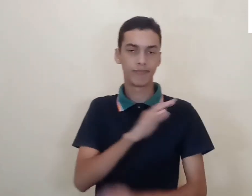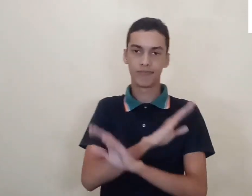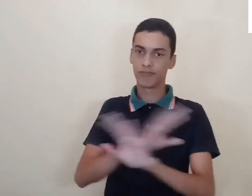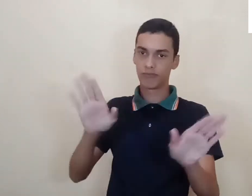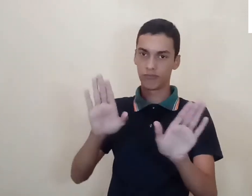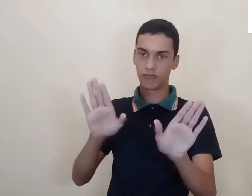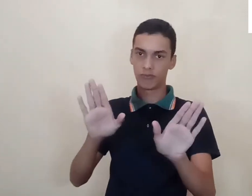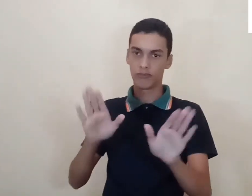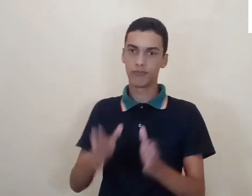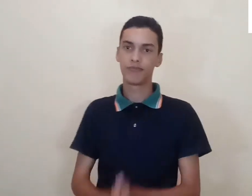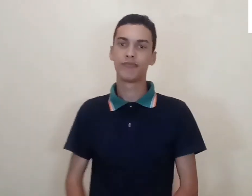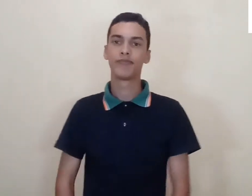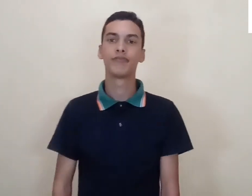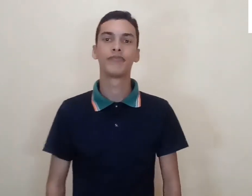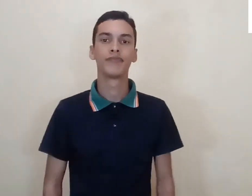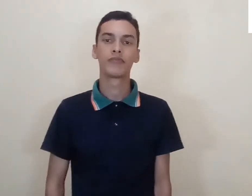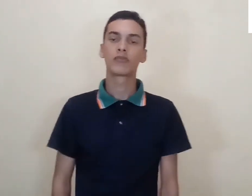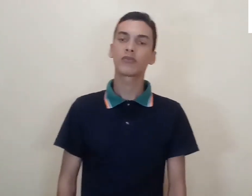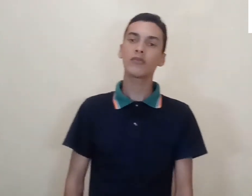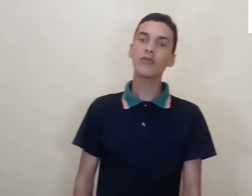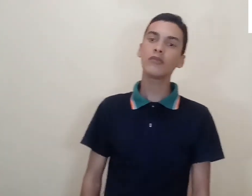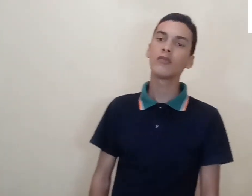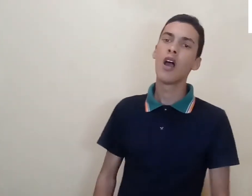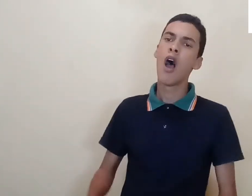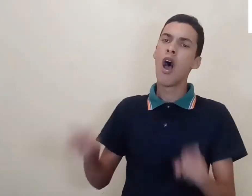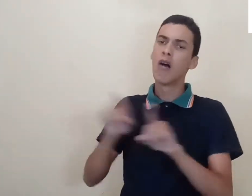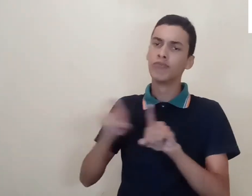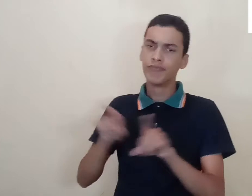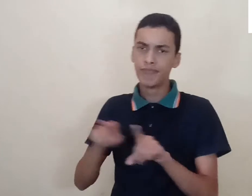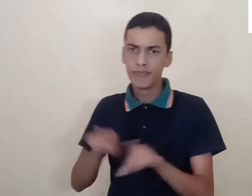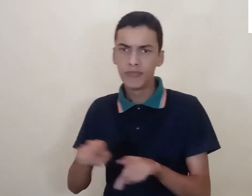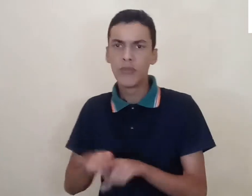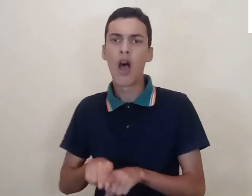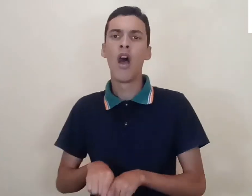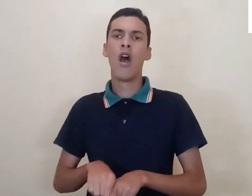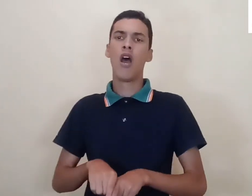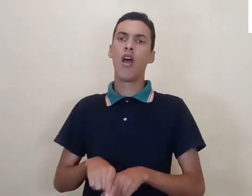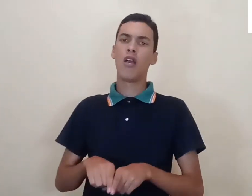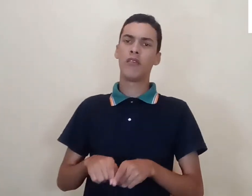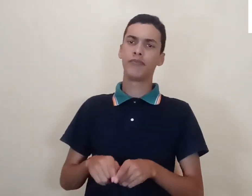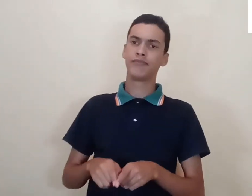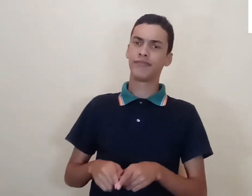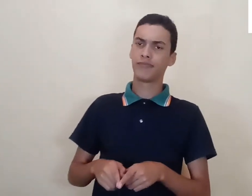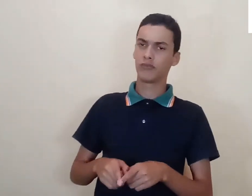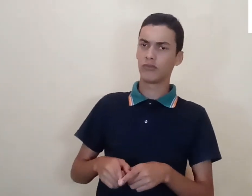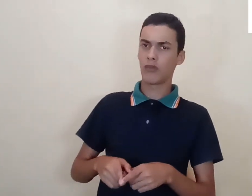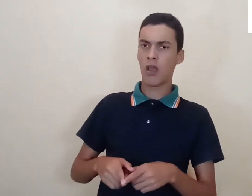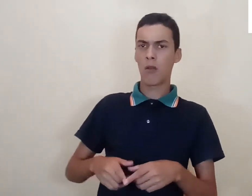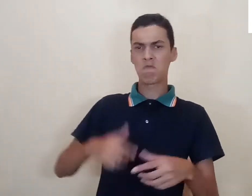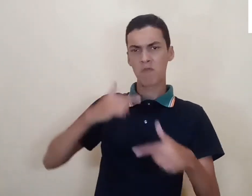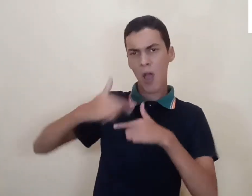deixe estafado. Não. Você deve continuar a perseverar, seja no que for que você quer